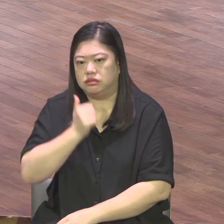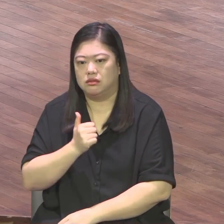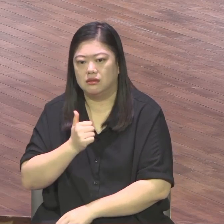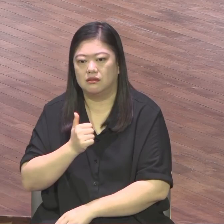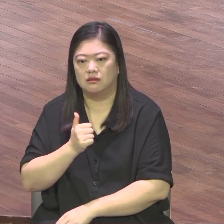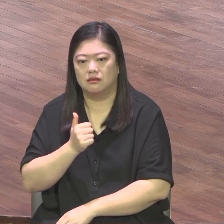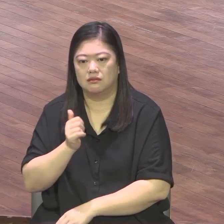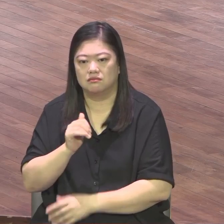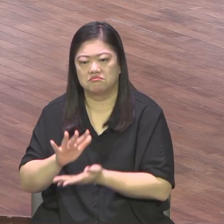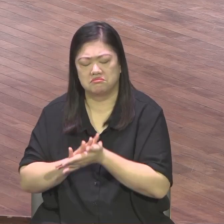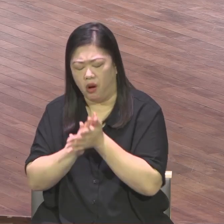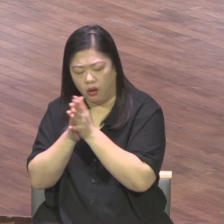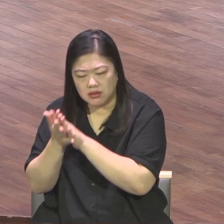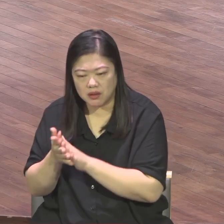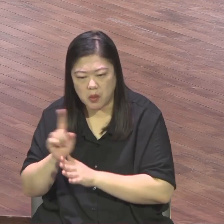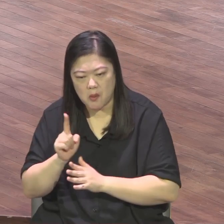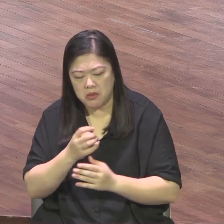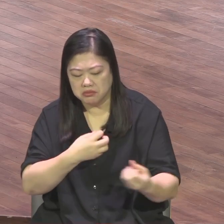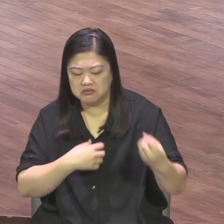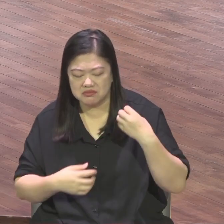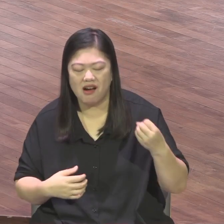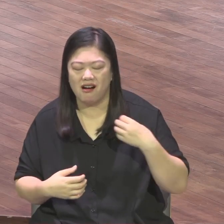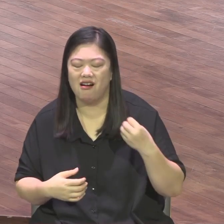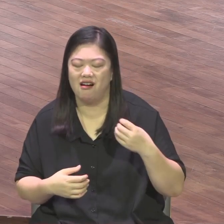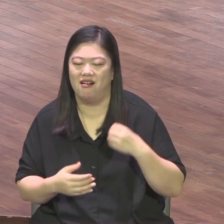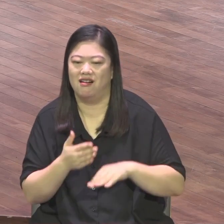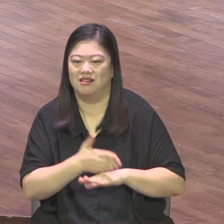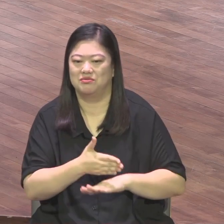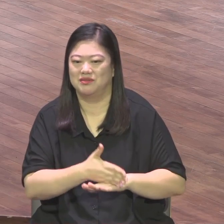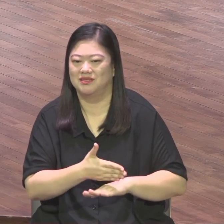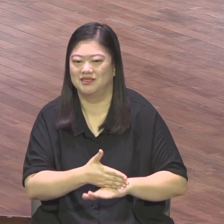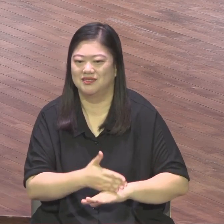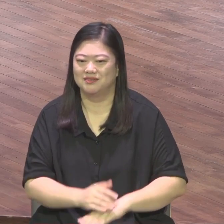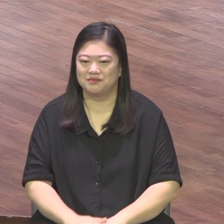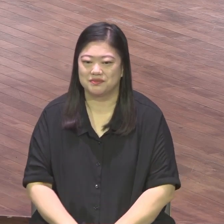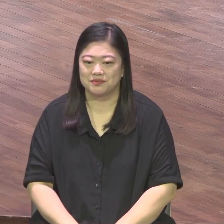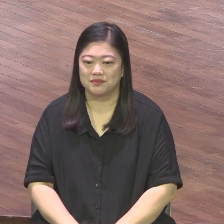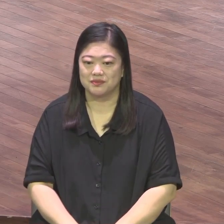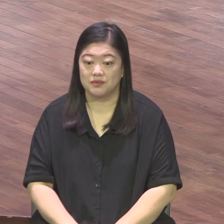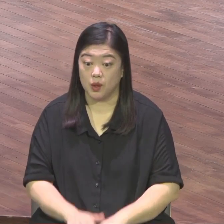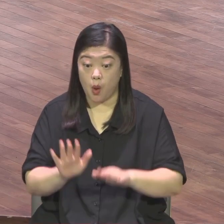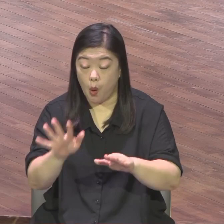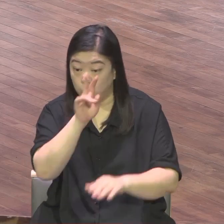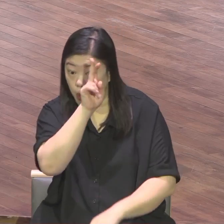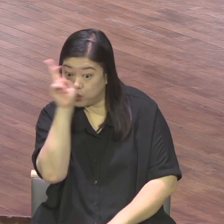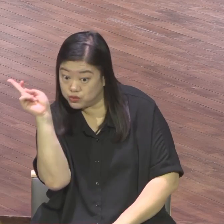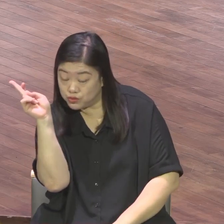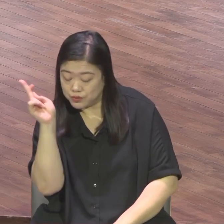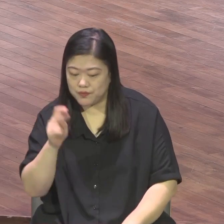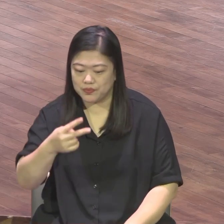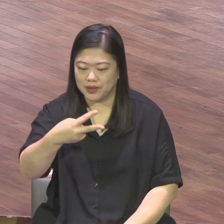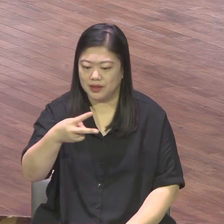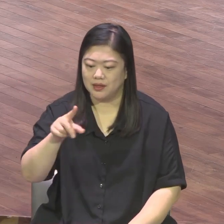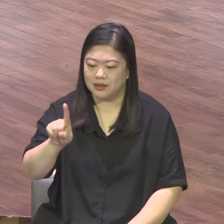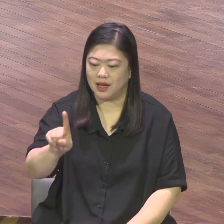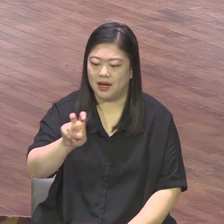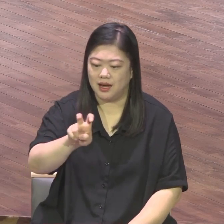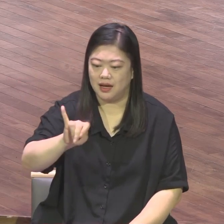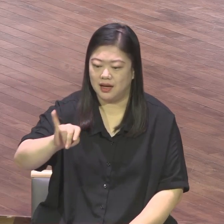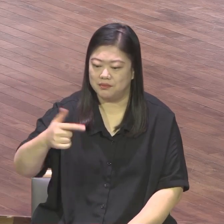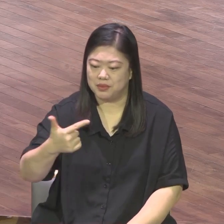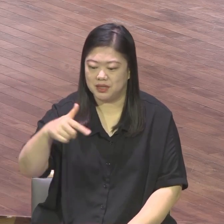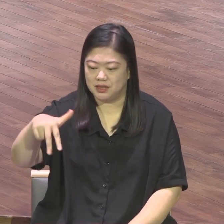교회적으로 오늘 이제 다민족 초청 페스티벌 합니다. 이번 추석 명절 기간을 통해서 필리핀 멀티캠프